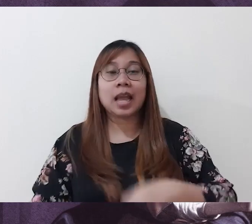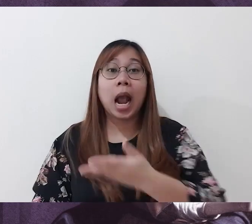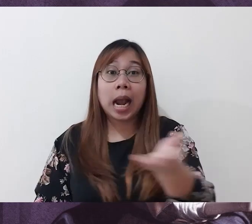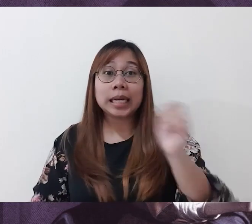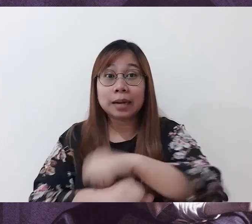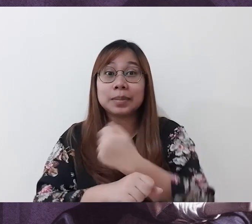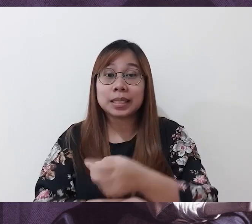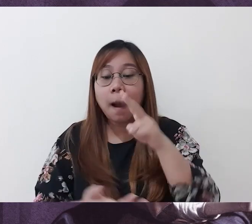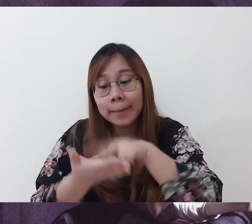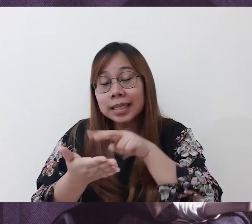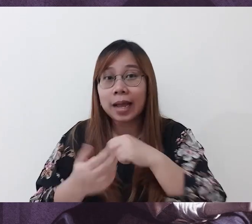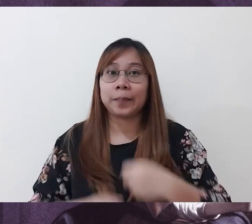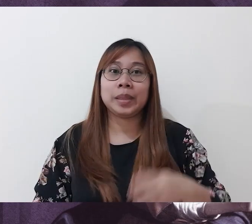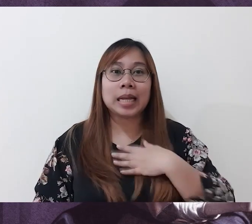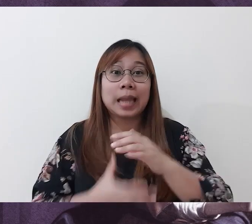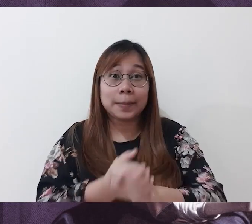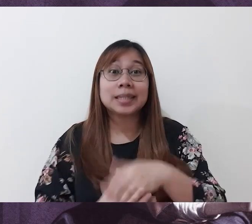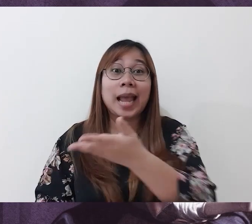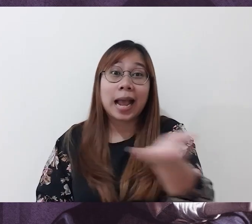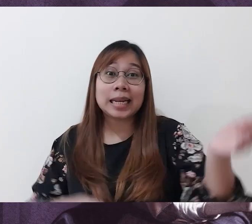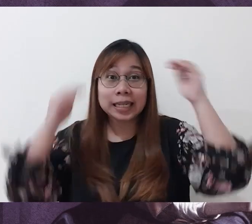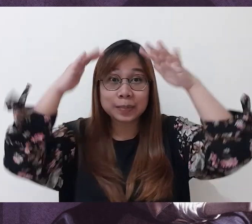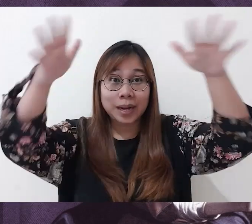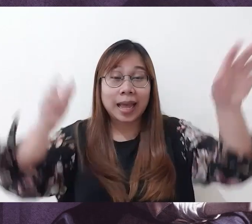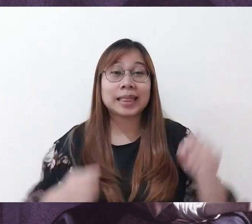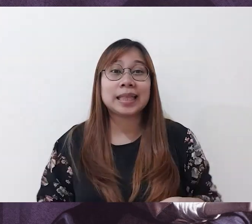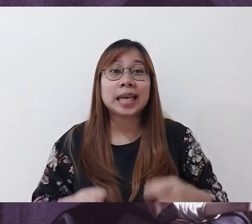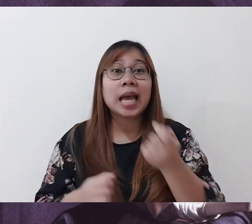membacanya. Saya percaya kalian akan diberkati dengan